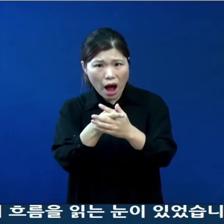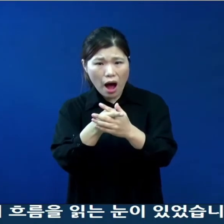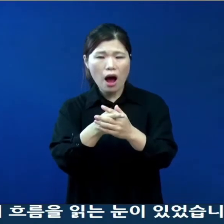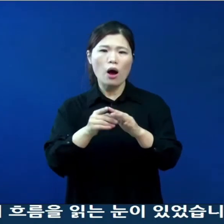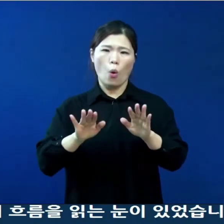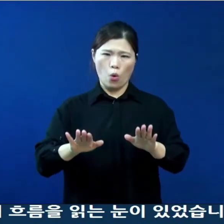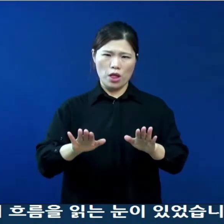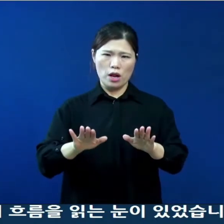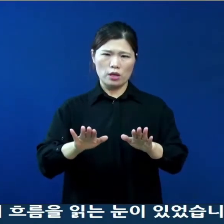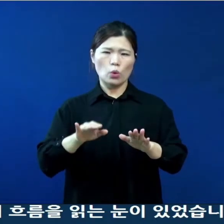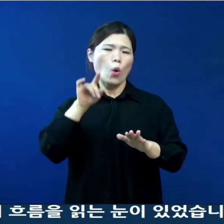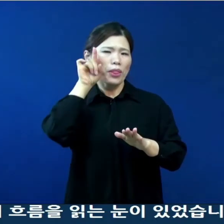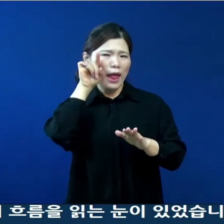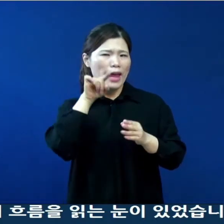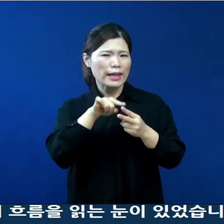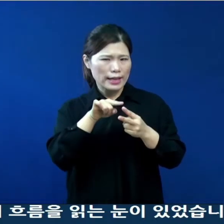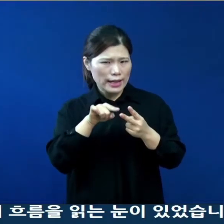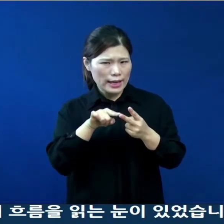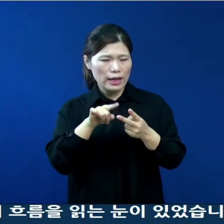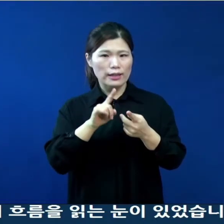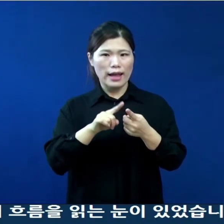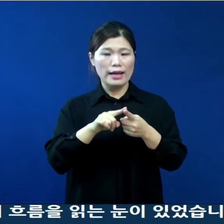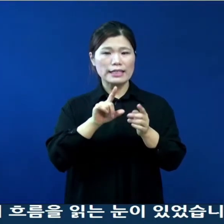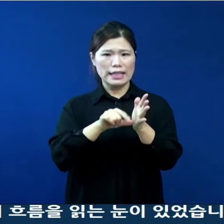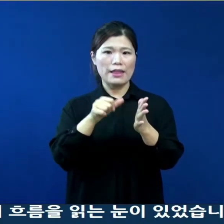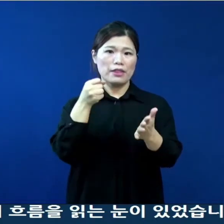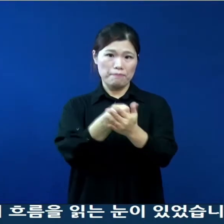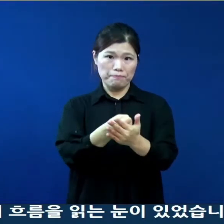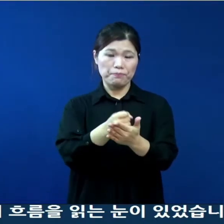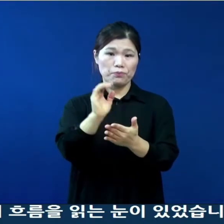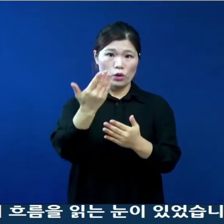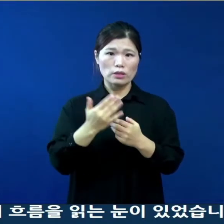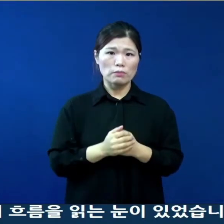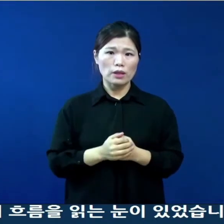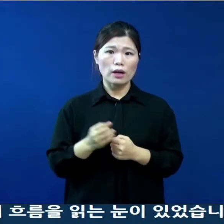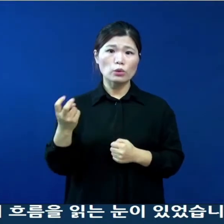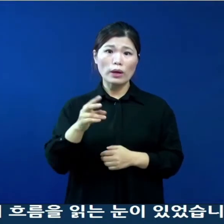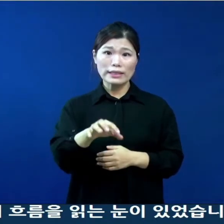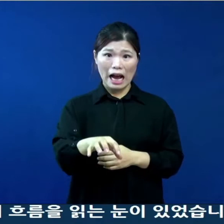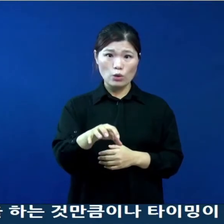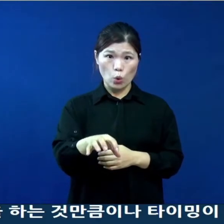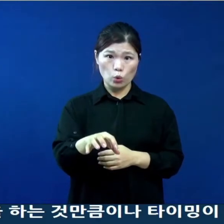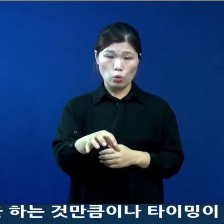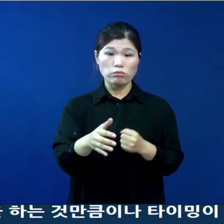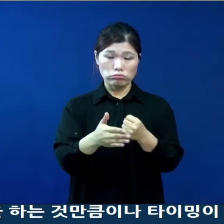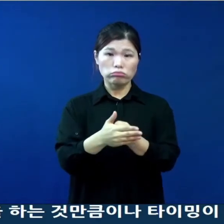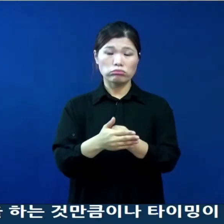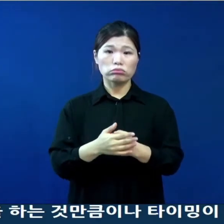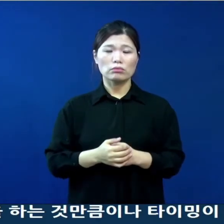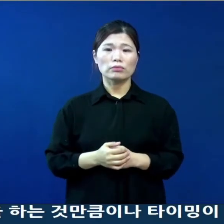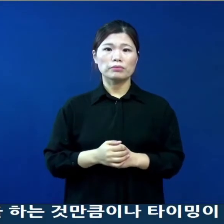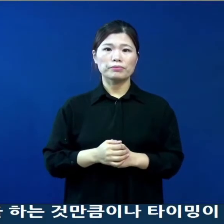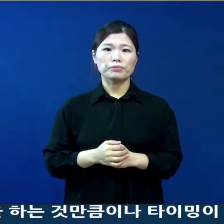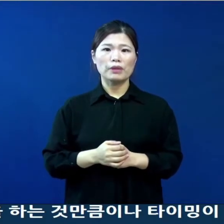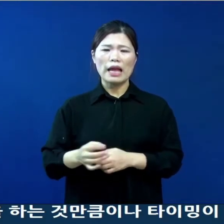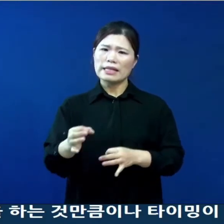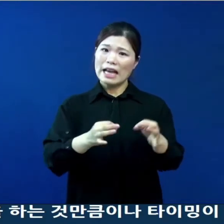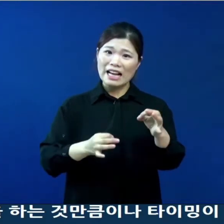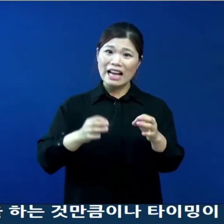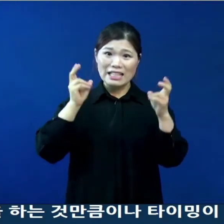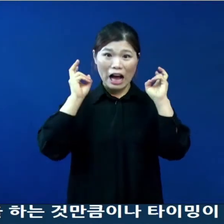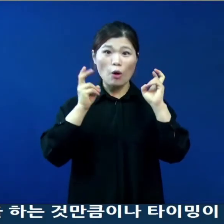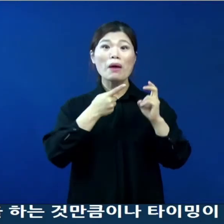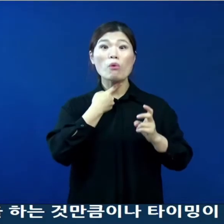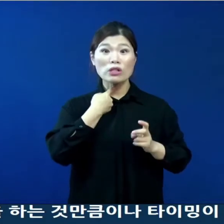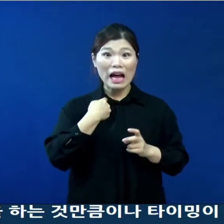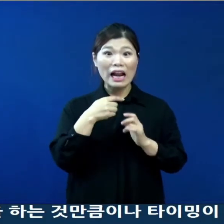오늘 내일이라고 하는 시간을 정했습니다. 그리고 장소도 정합니다. 우리 장사나 사업을 해보신 분은